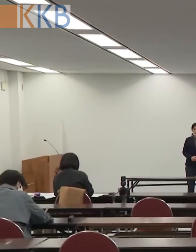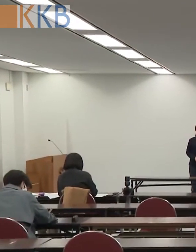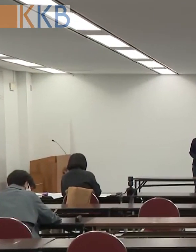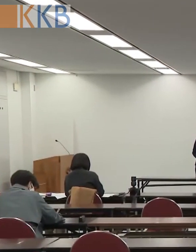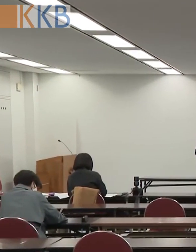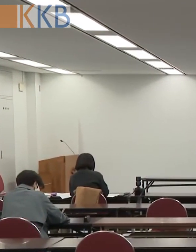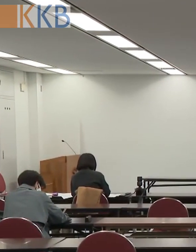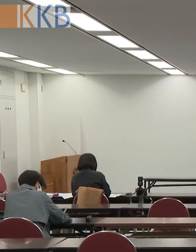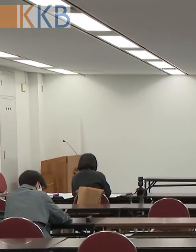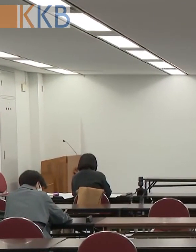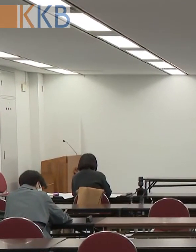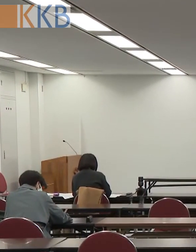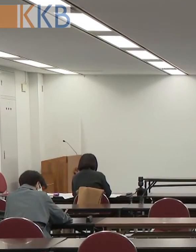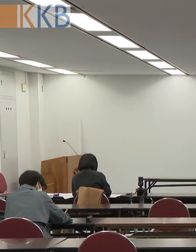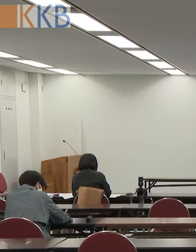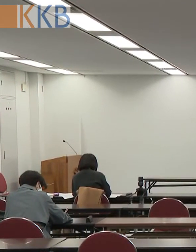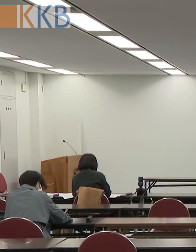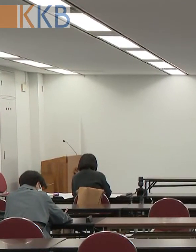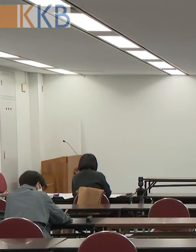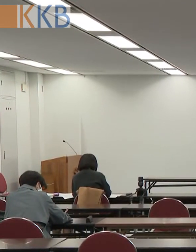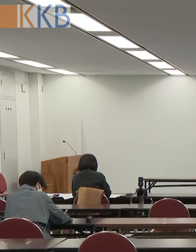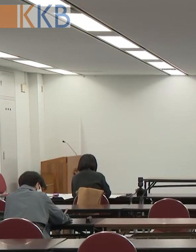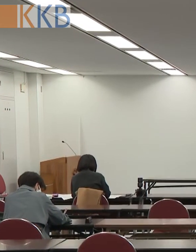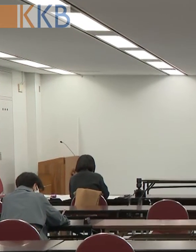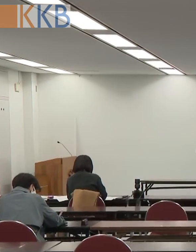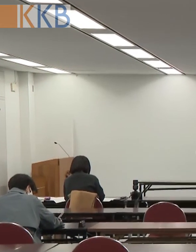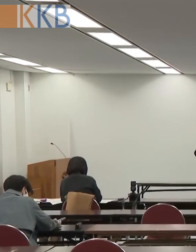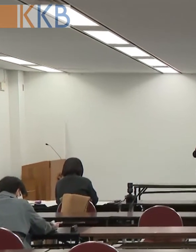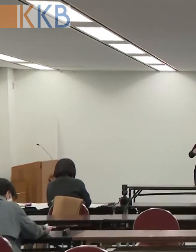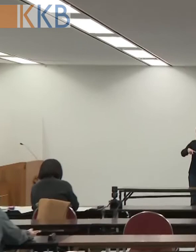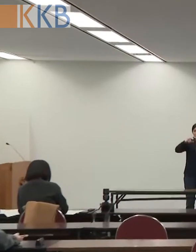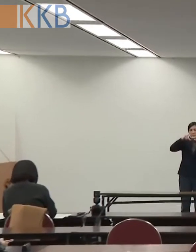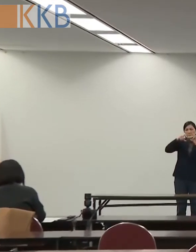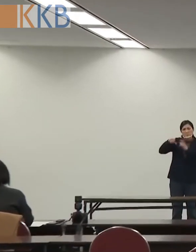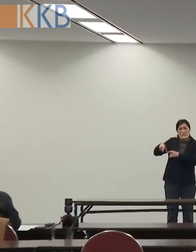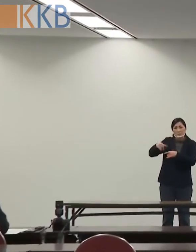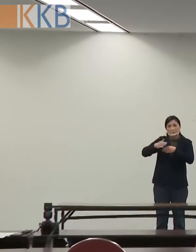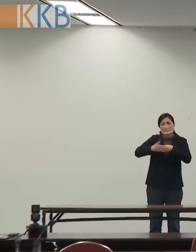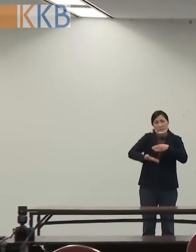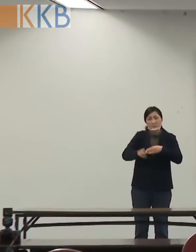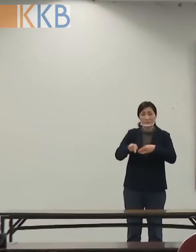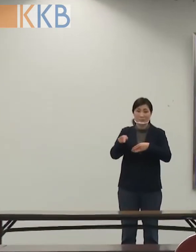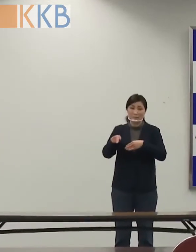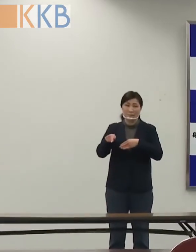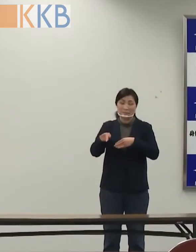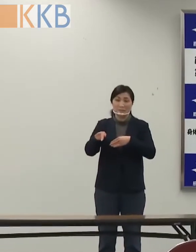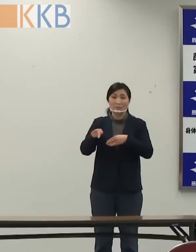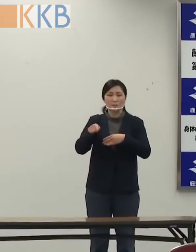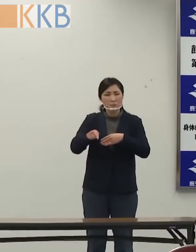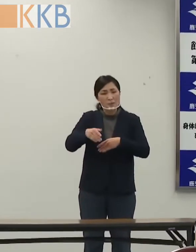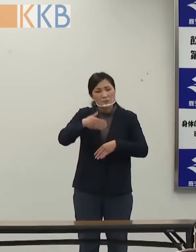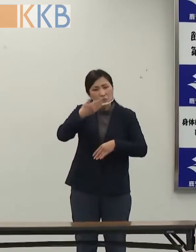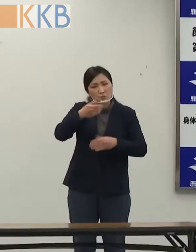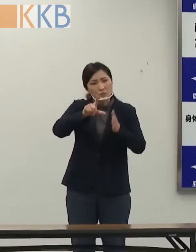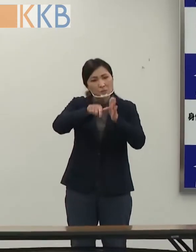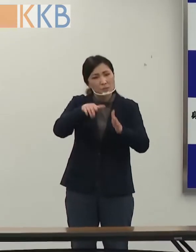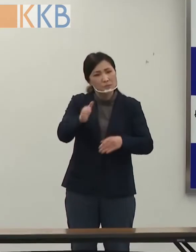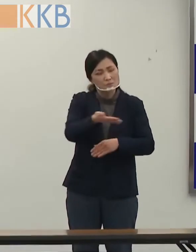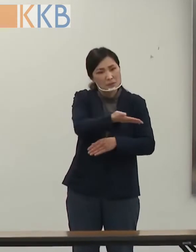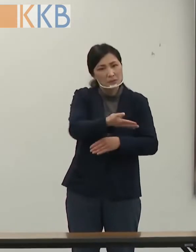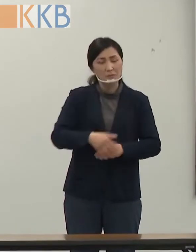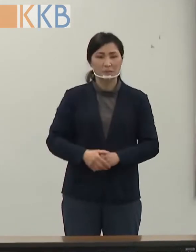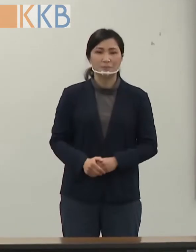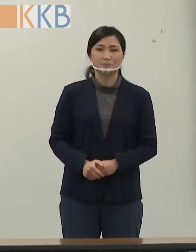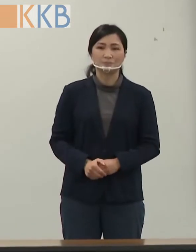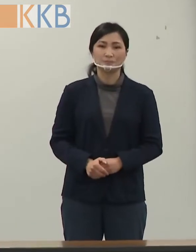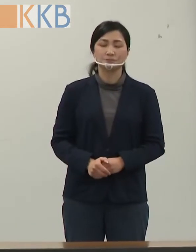利用者 そのマスク着用が不十分だった場面があるということなんですけれども、はい、これは食事とかのことを指しているんでしょうか。